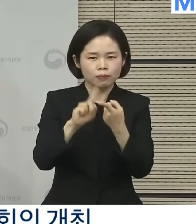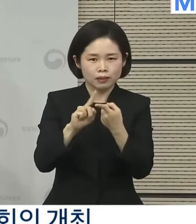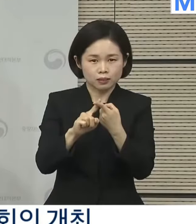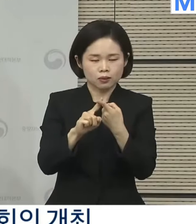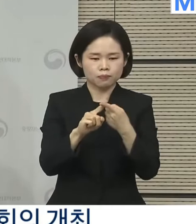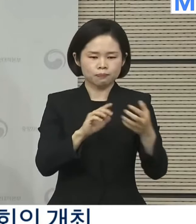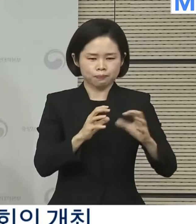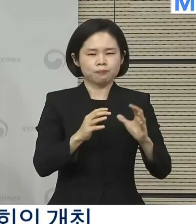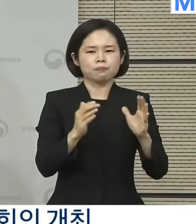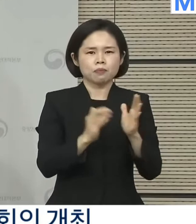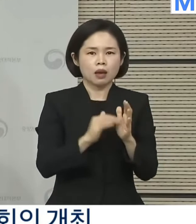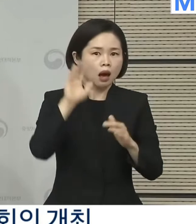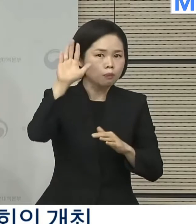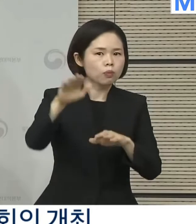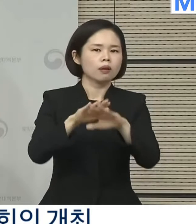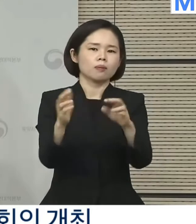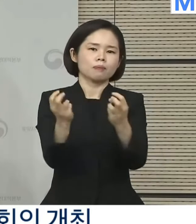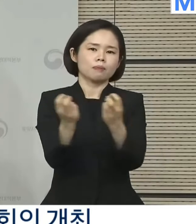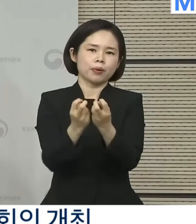논의가 이루어졌습니다.